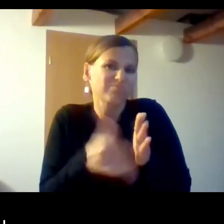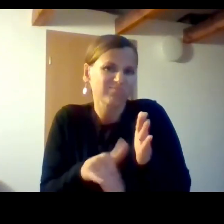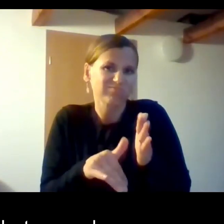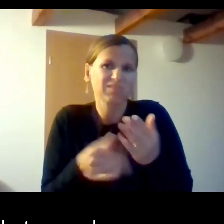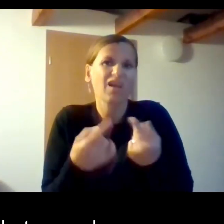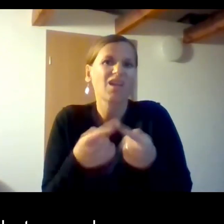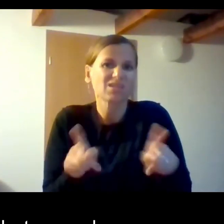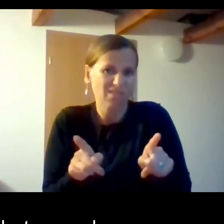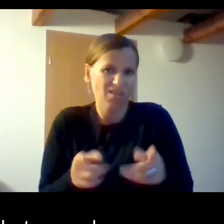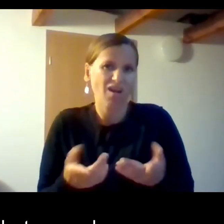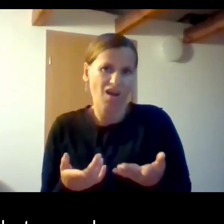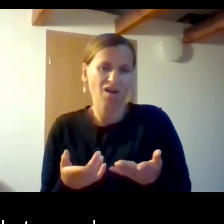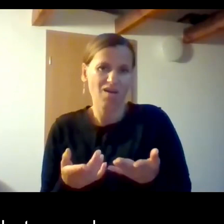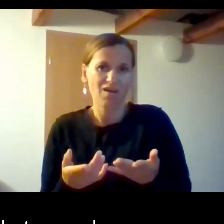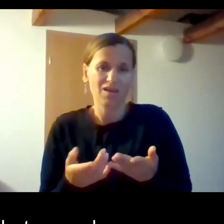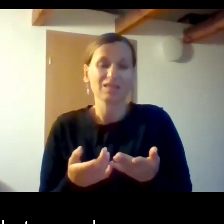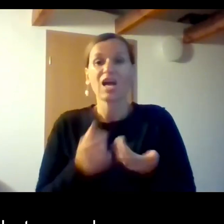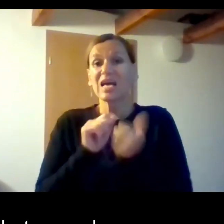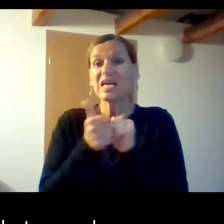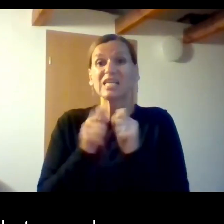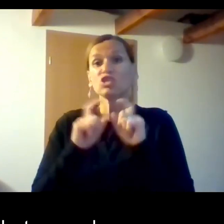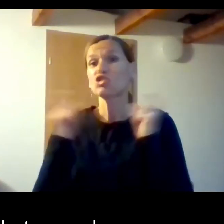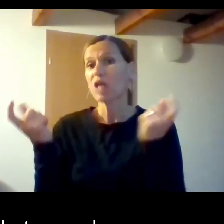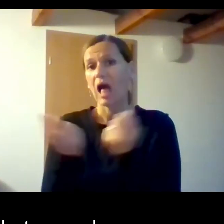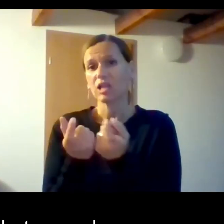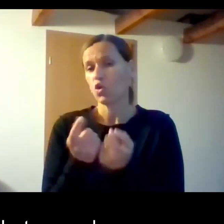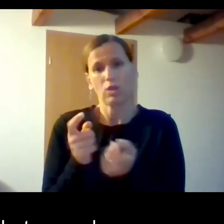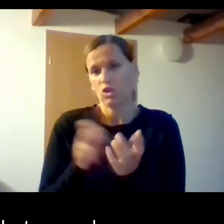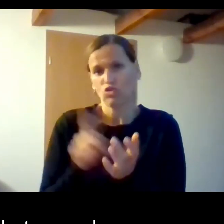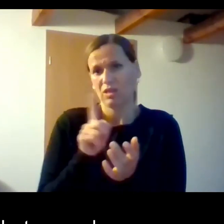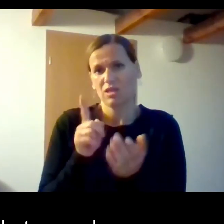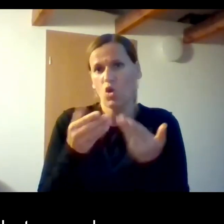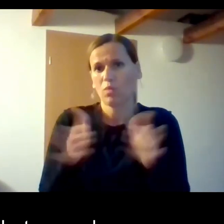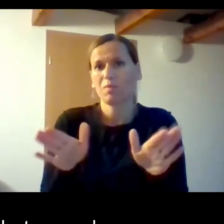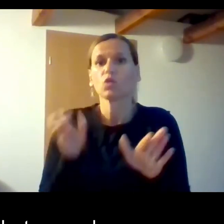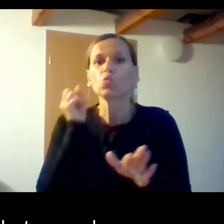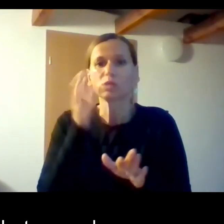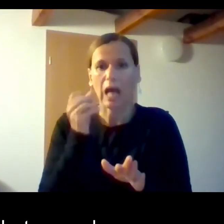In, stadion sicer ni se vsakodnevno odprt,